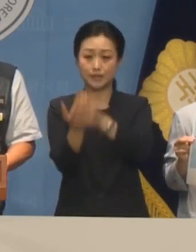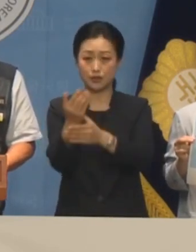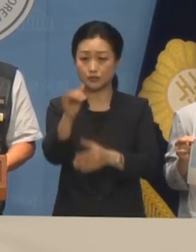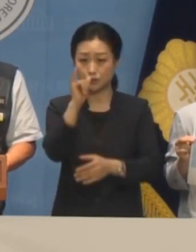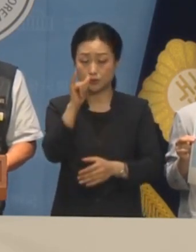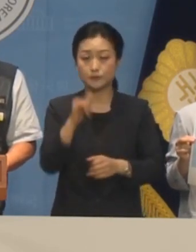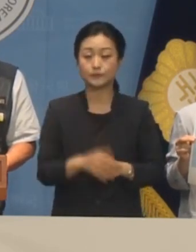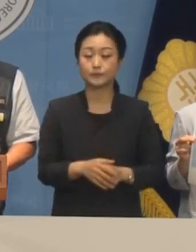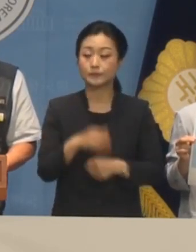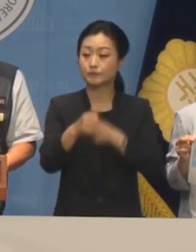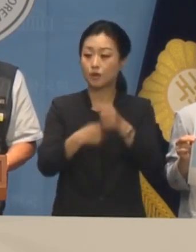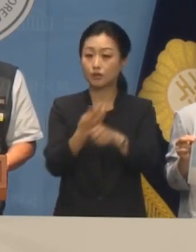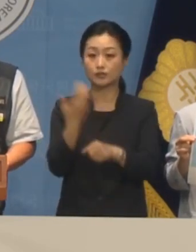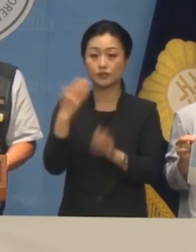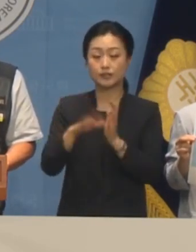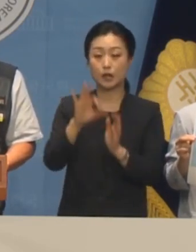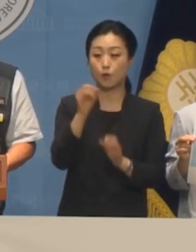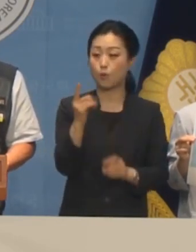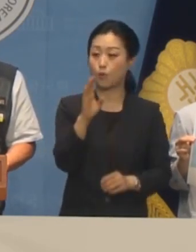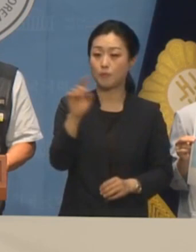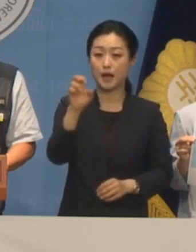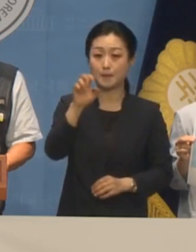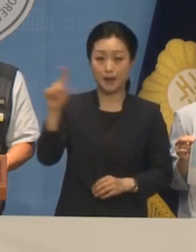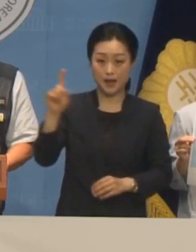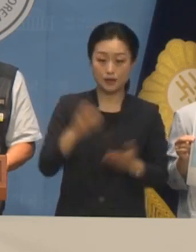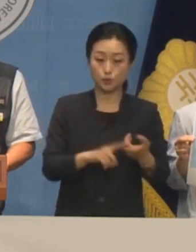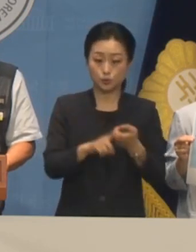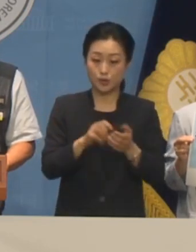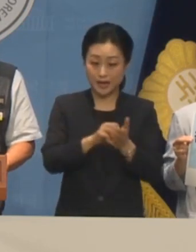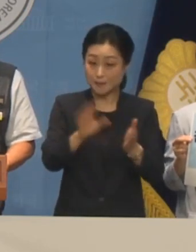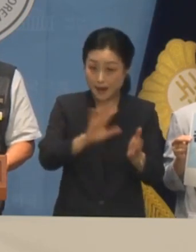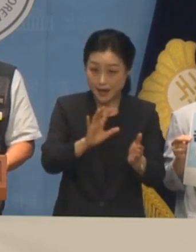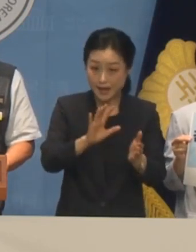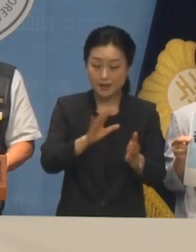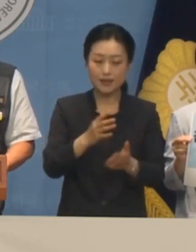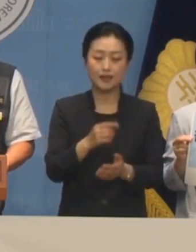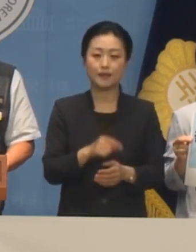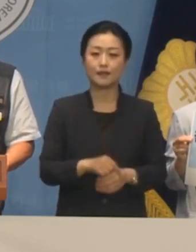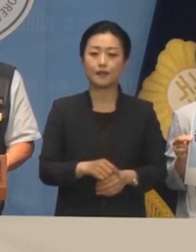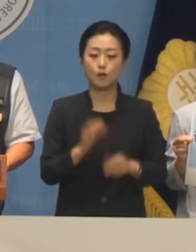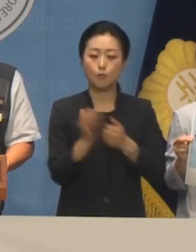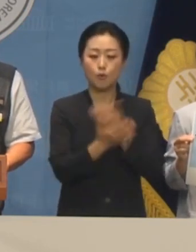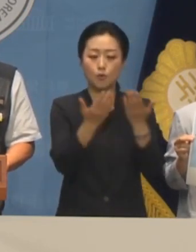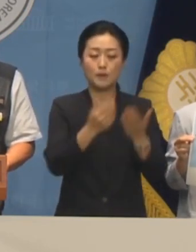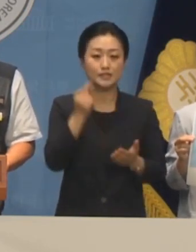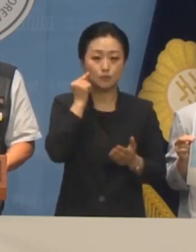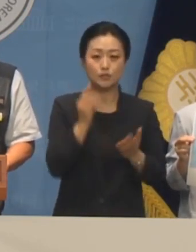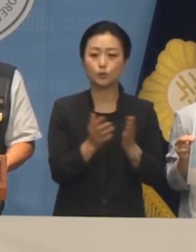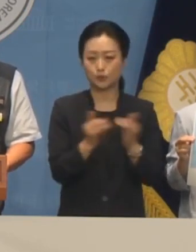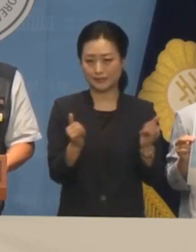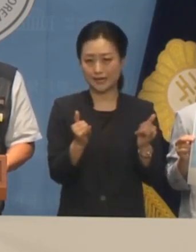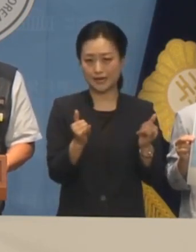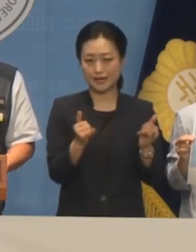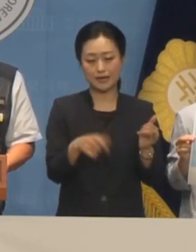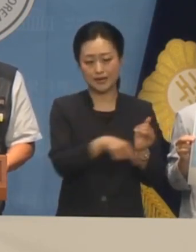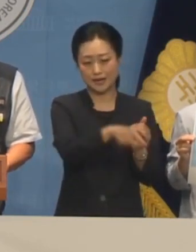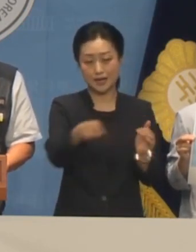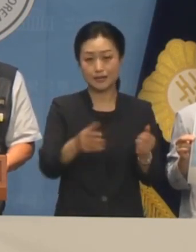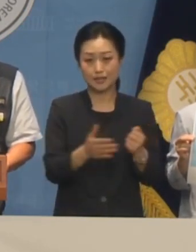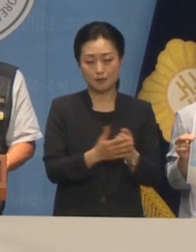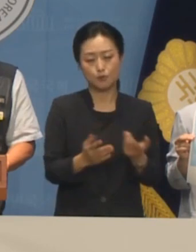해전 전에 미국의 오바마 대통령은 노조에 가입하지 않으면 착취당하고 보호받지 못한다고 노동조합의 필요성을